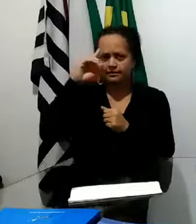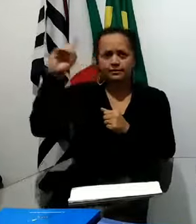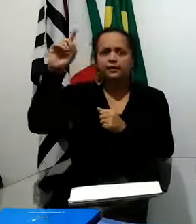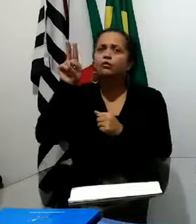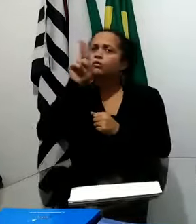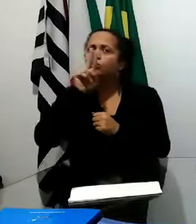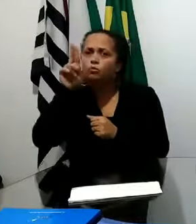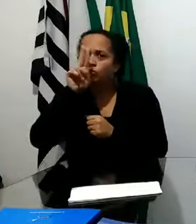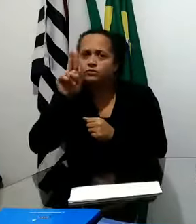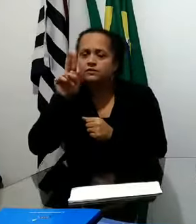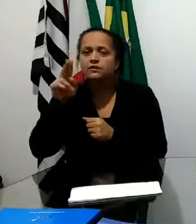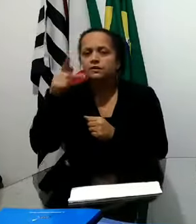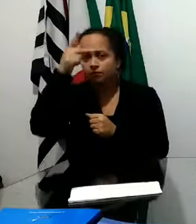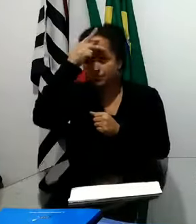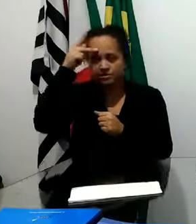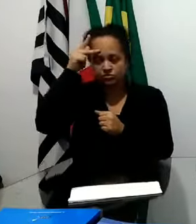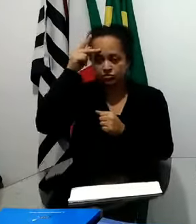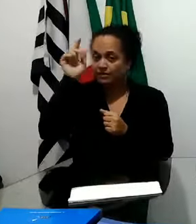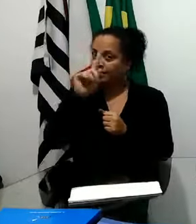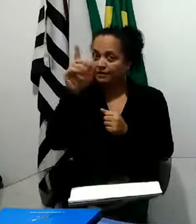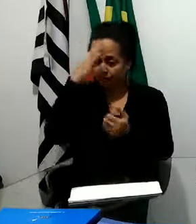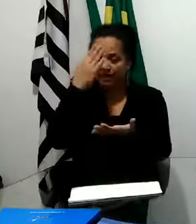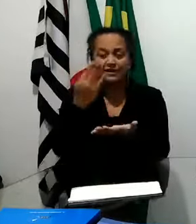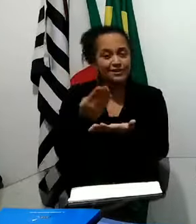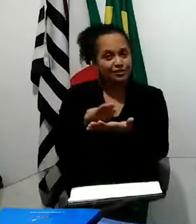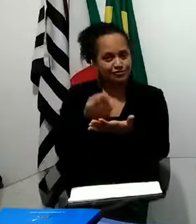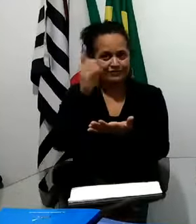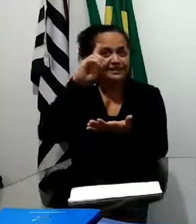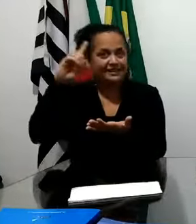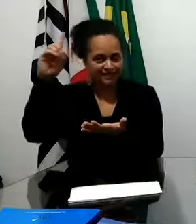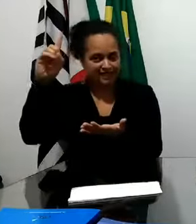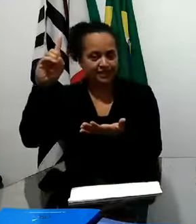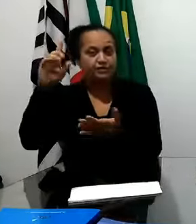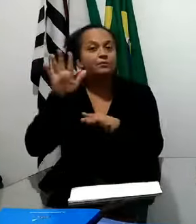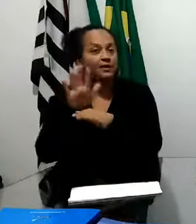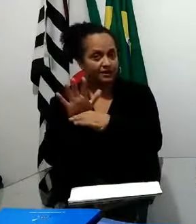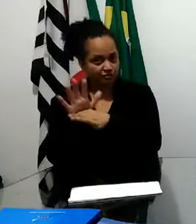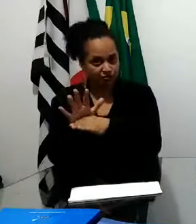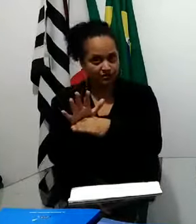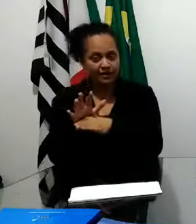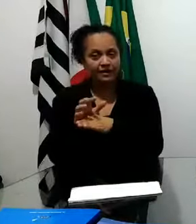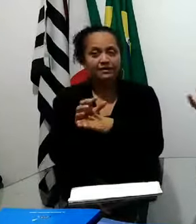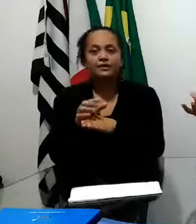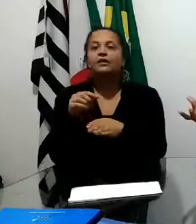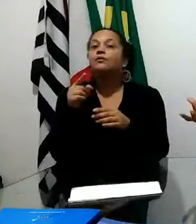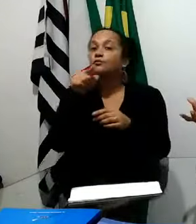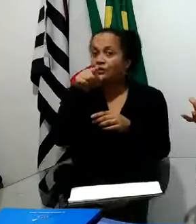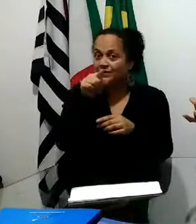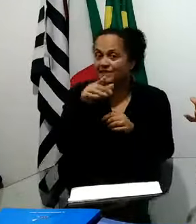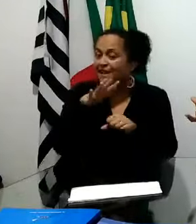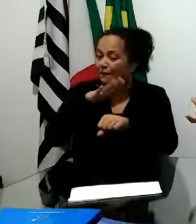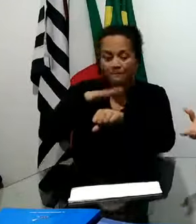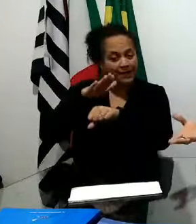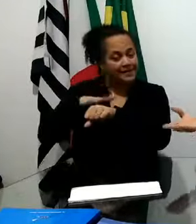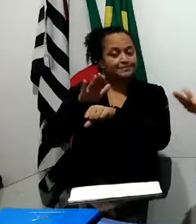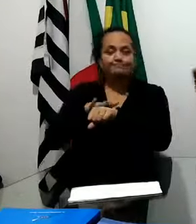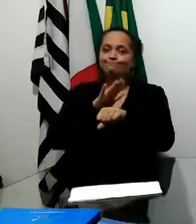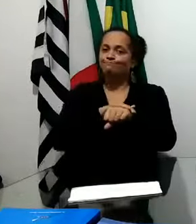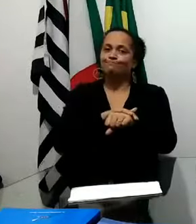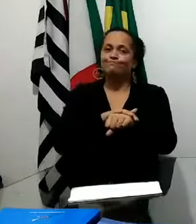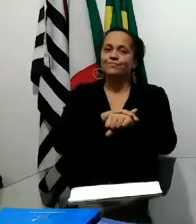um ímpio lá no mundão para cumprir o seu propósito, muito mais nós como igreja